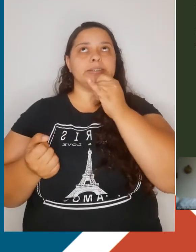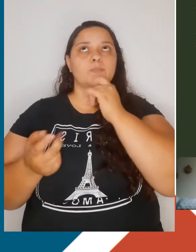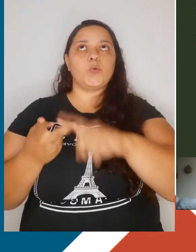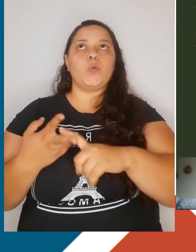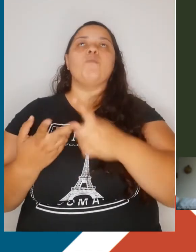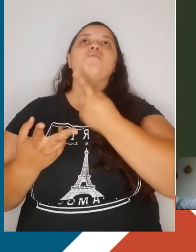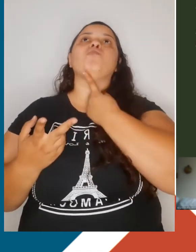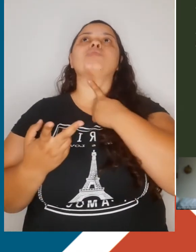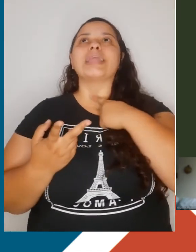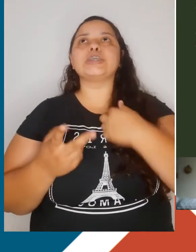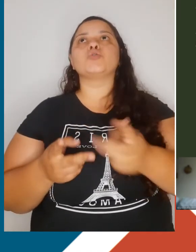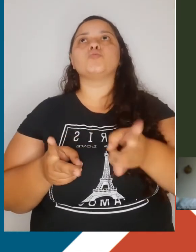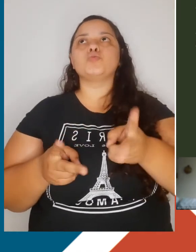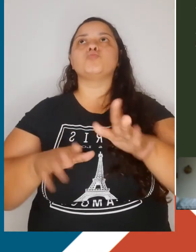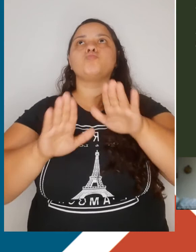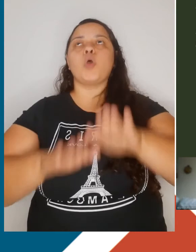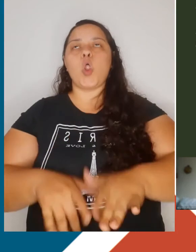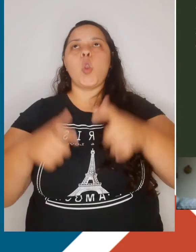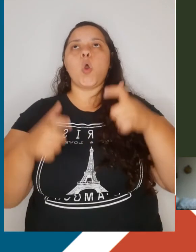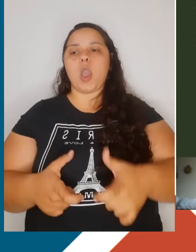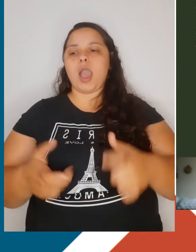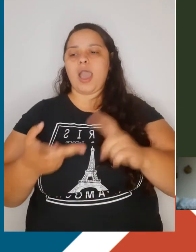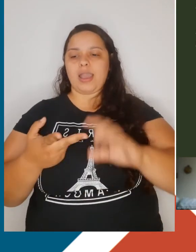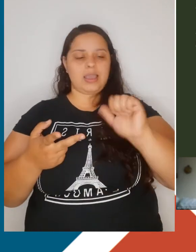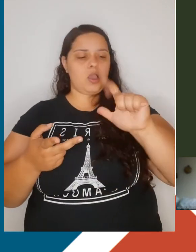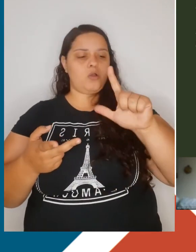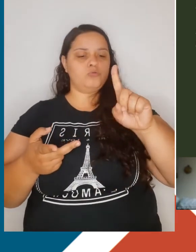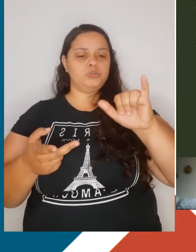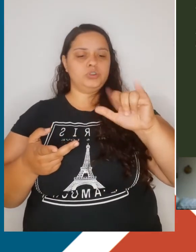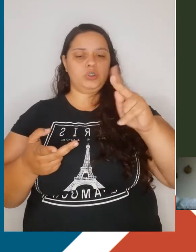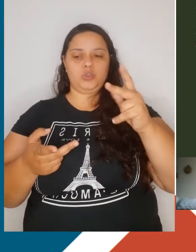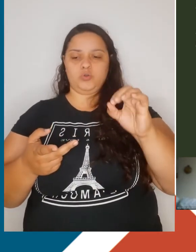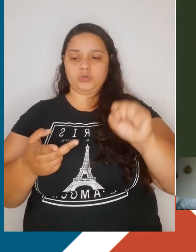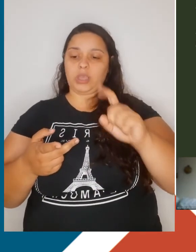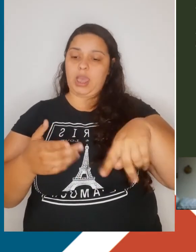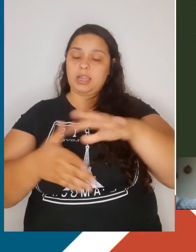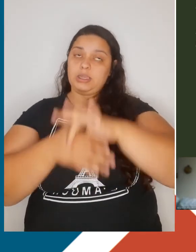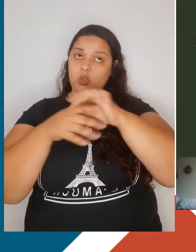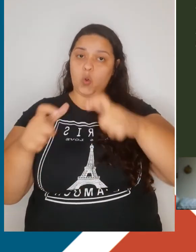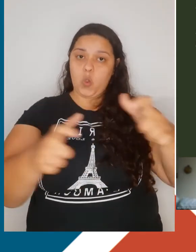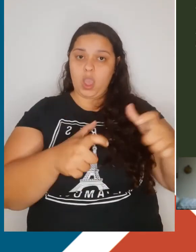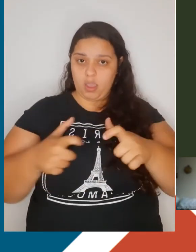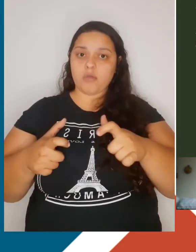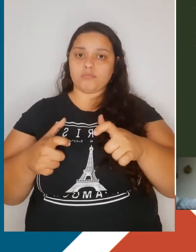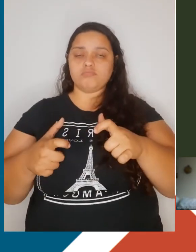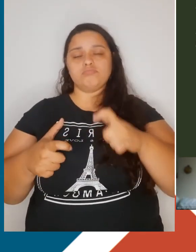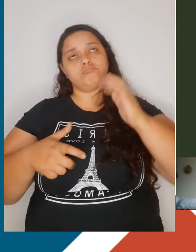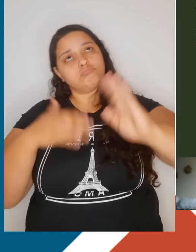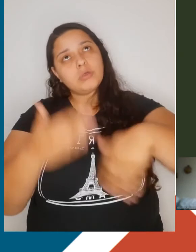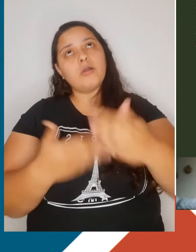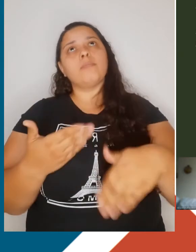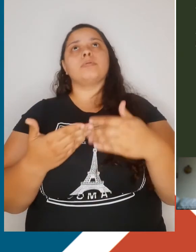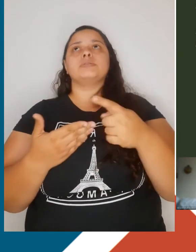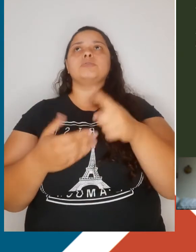A gente pode citar, por exemplo, a vontade de manter o poderio local dos caudilhos, que eram líderes locais